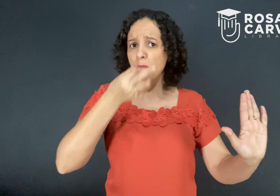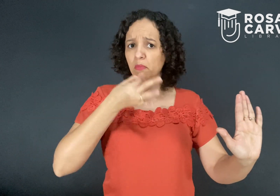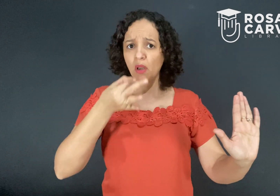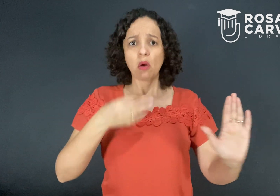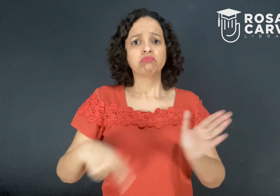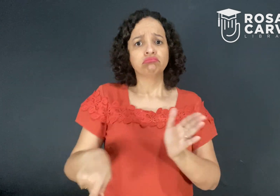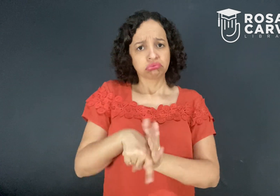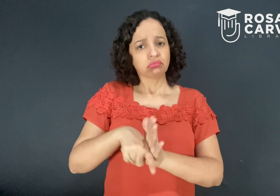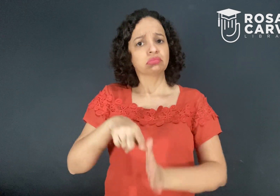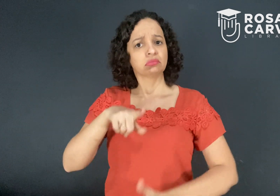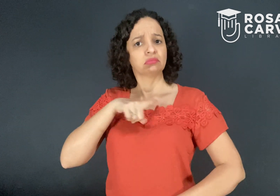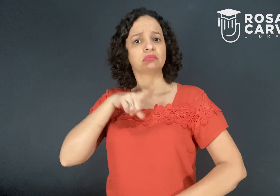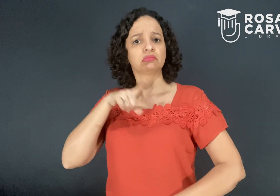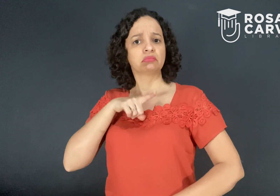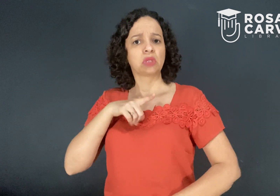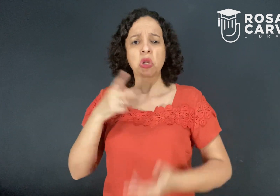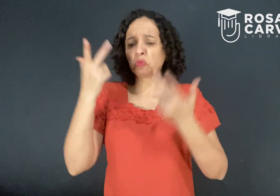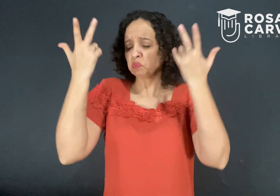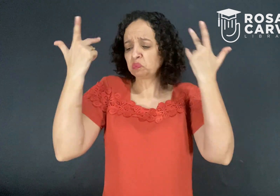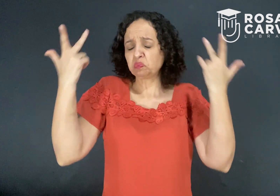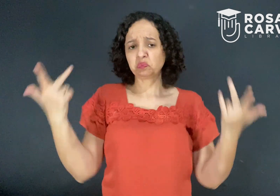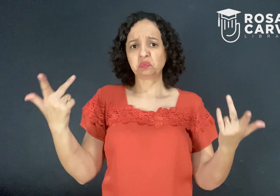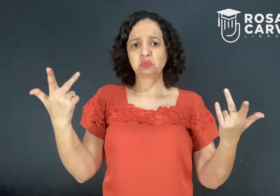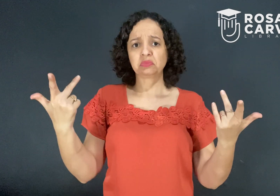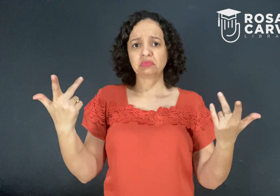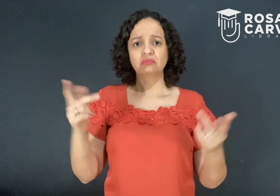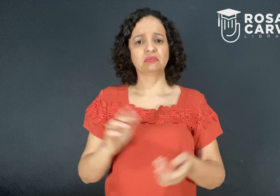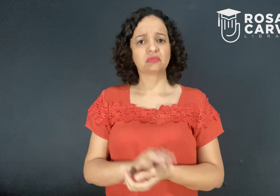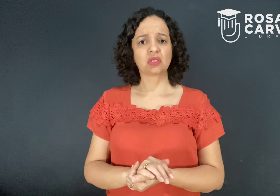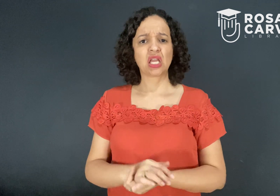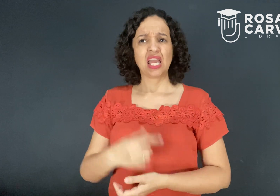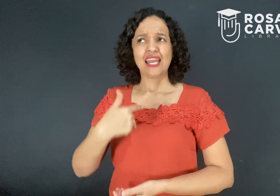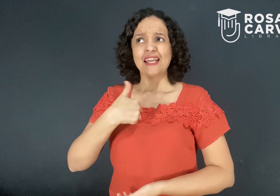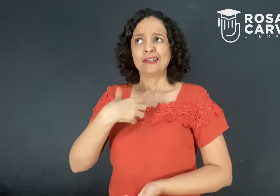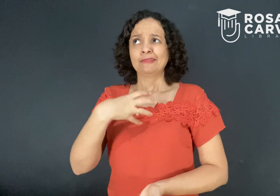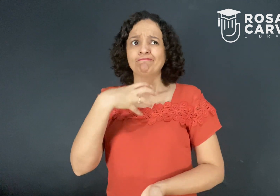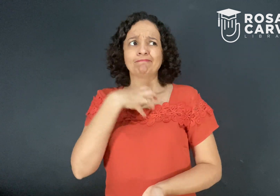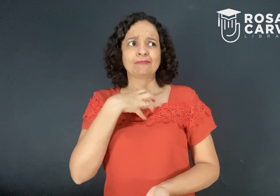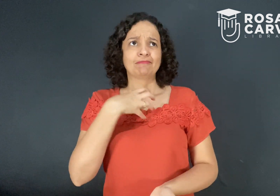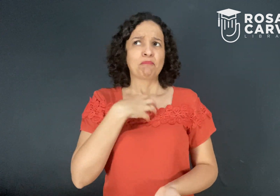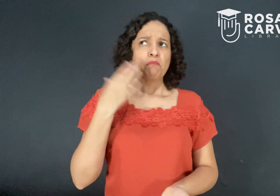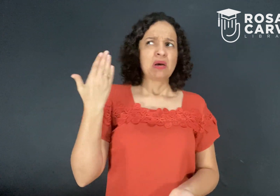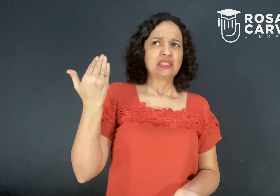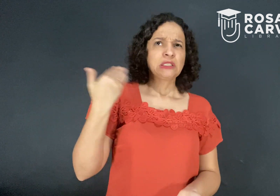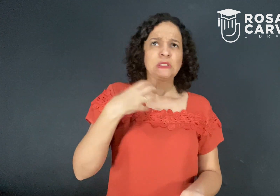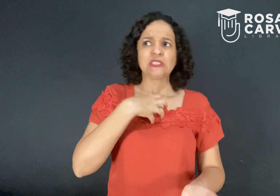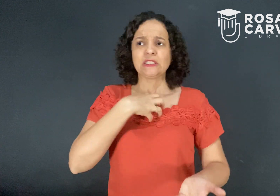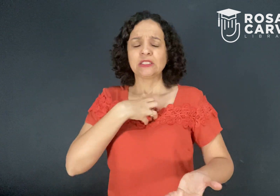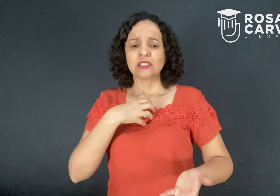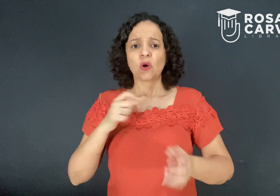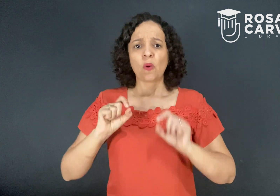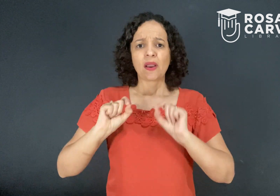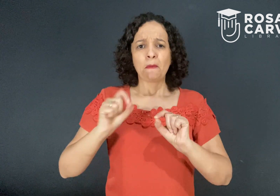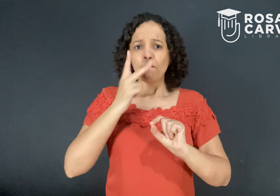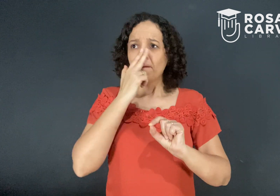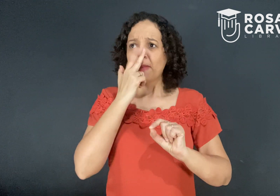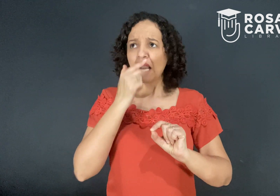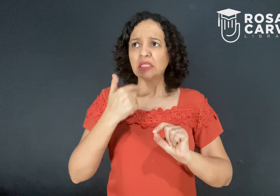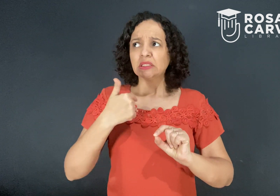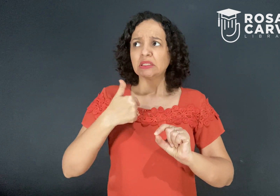pessoas e tudo bem por isso. Era comum eu me sentir, parecia que eu não